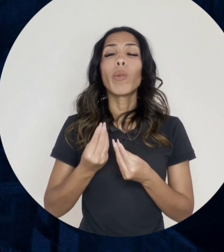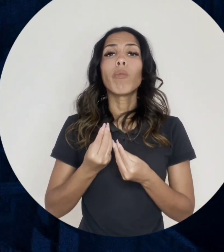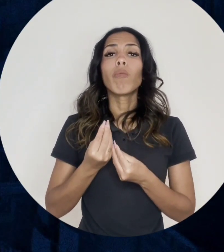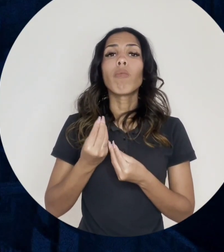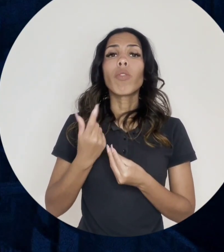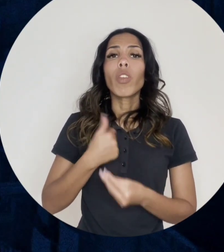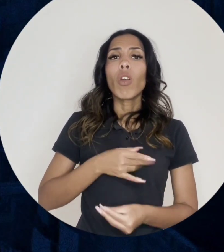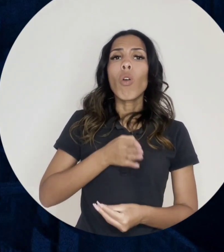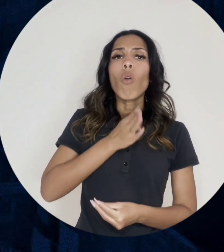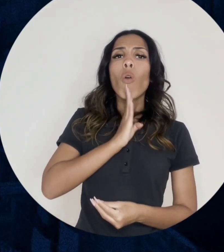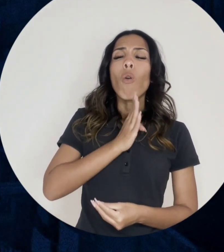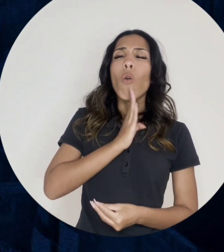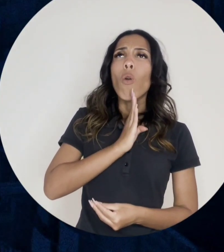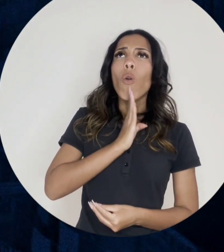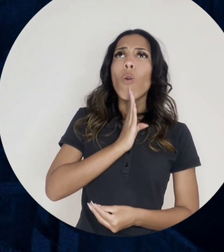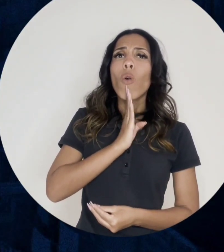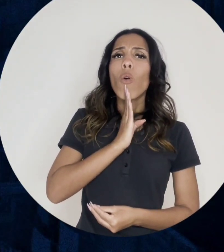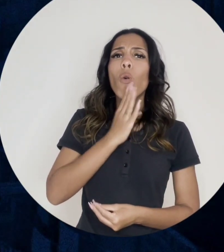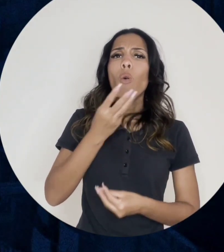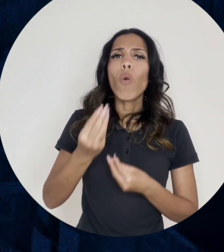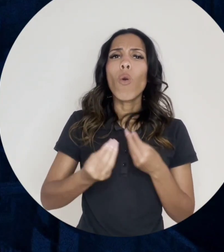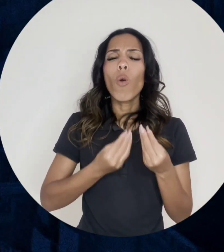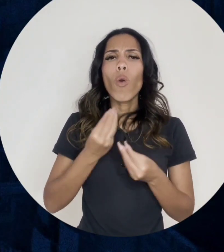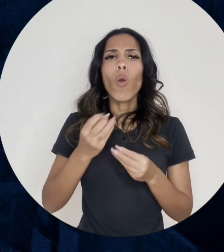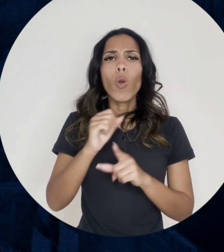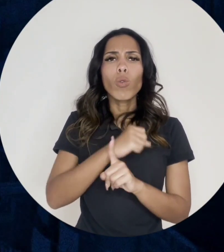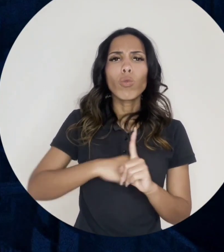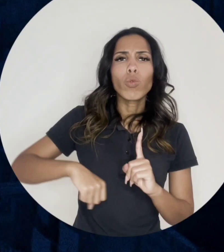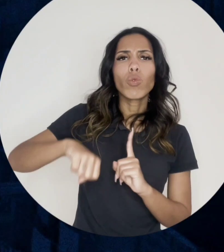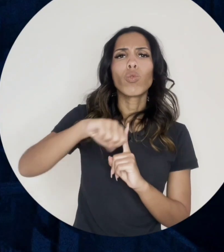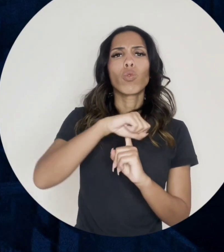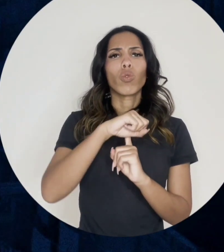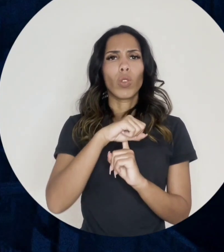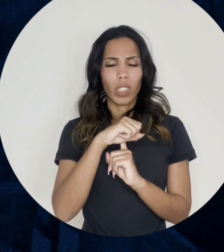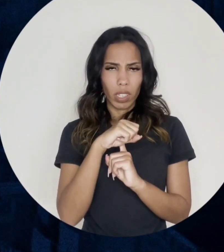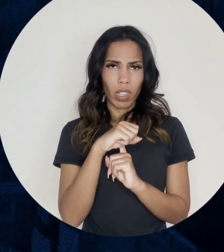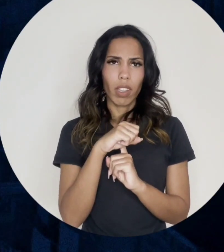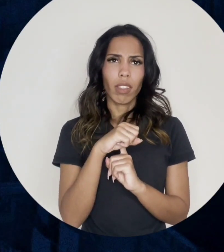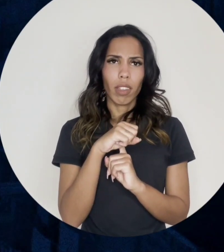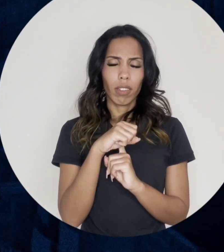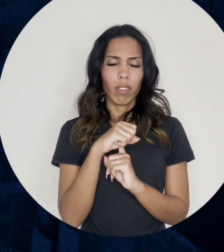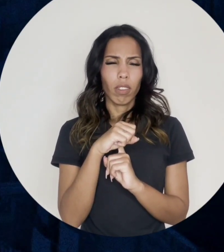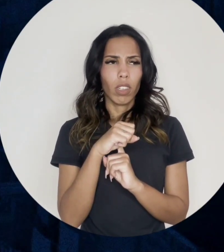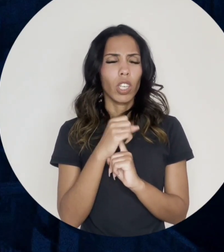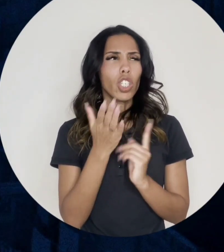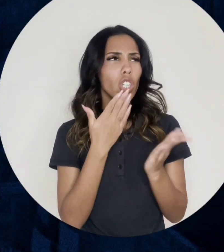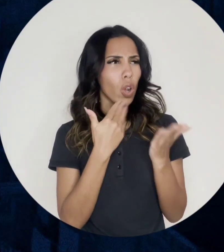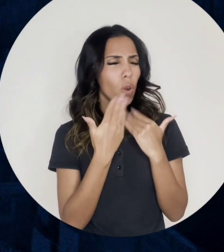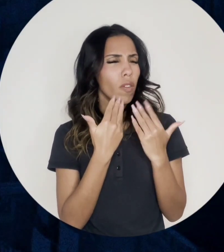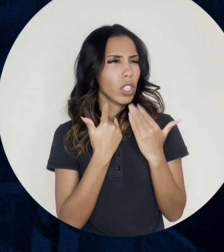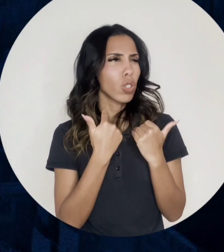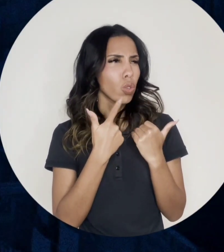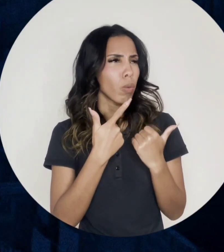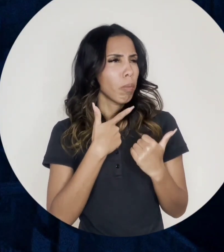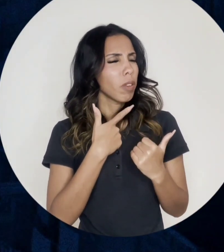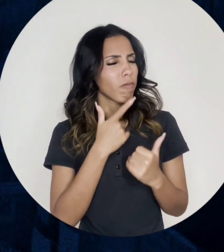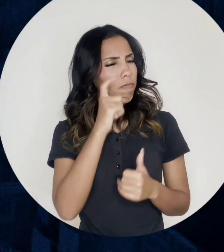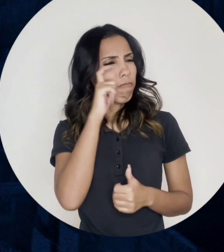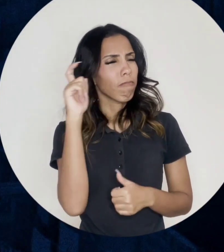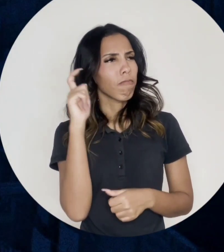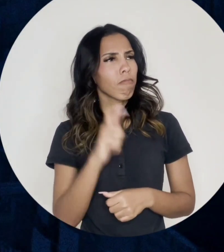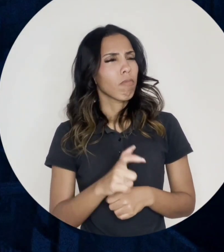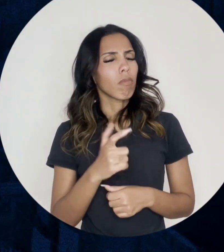vai conhecendo um pouco esse lado social ali? Pois é. Você já conversou comigo sobre isso, eu achei muito interessante,